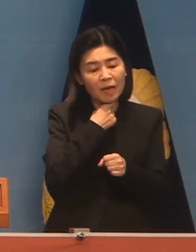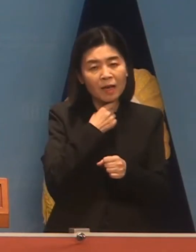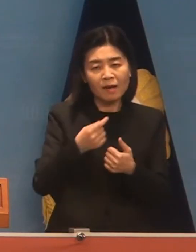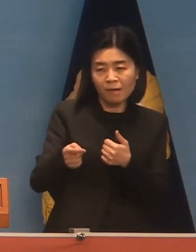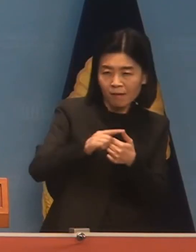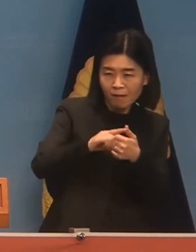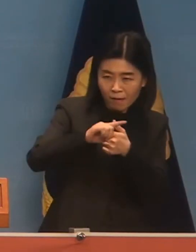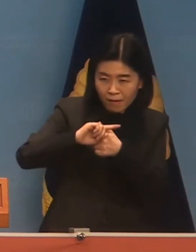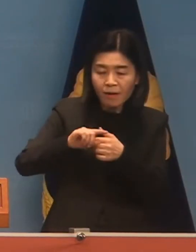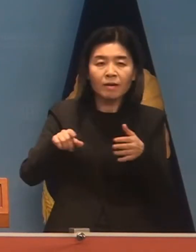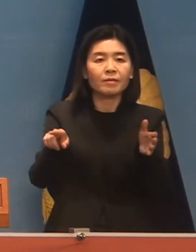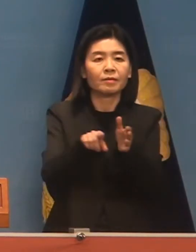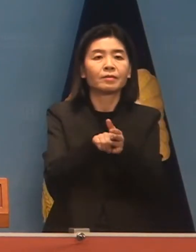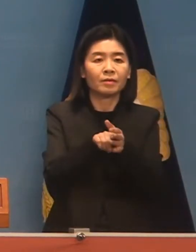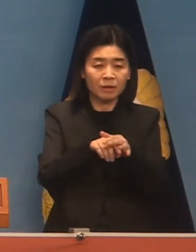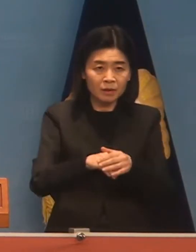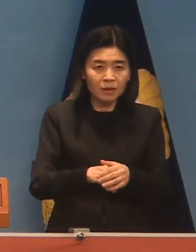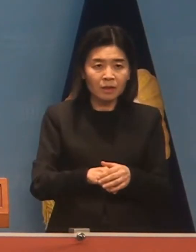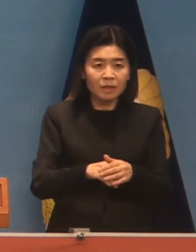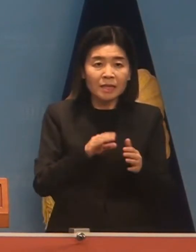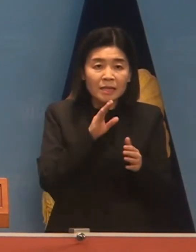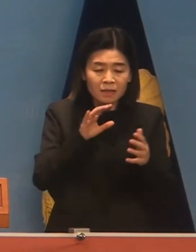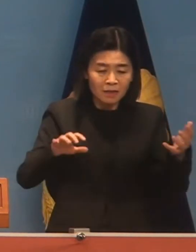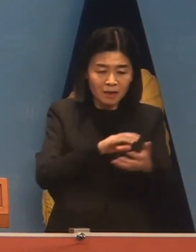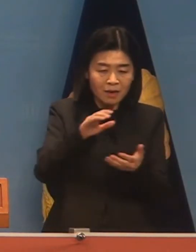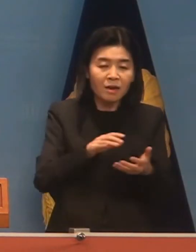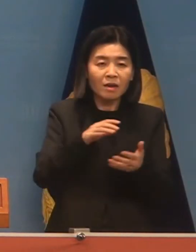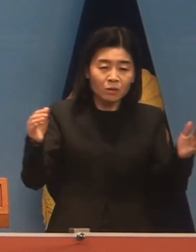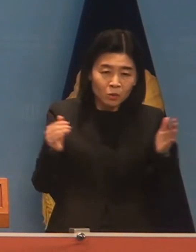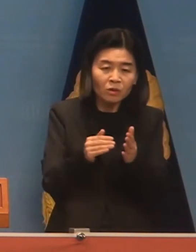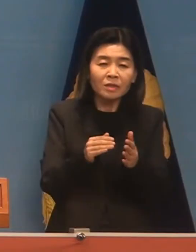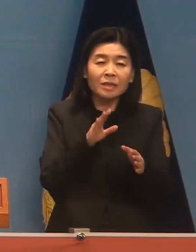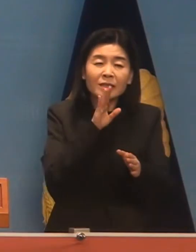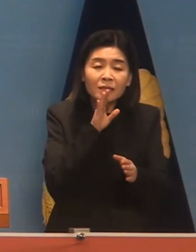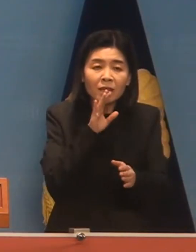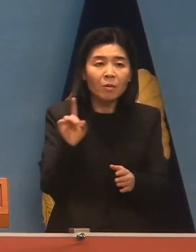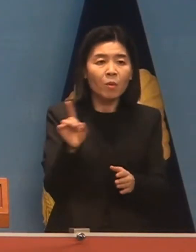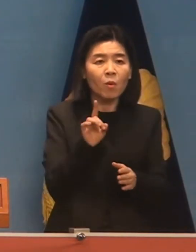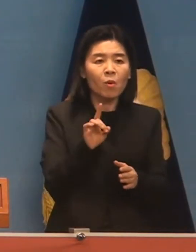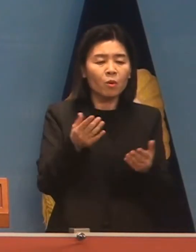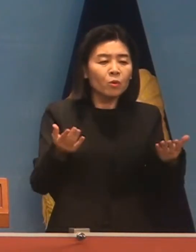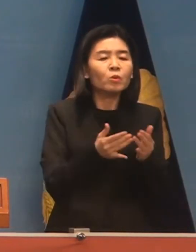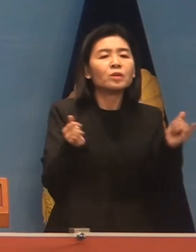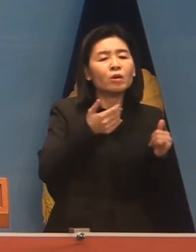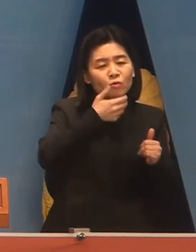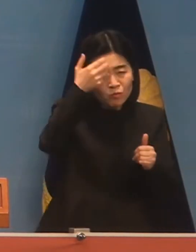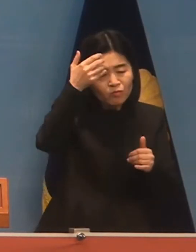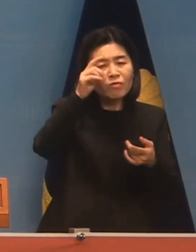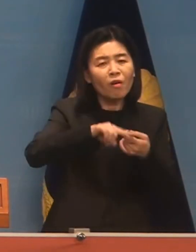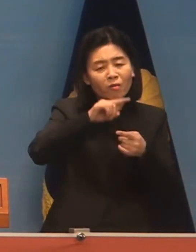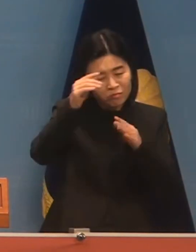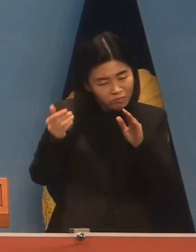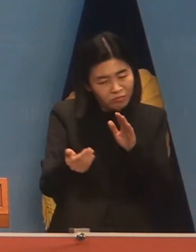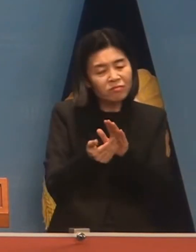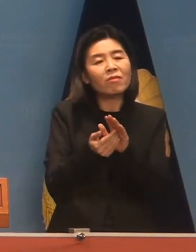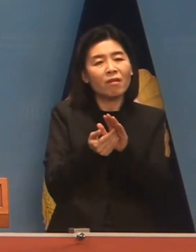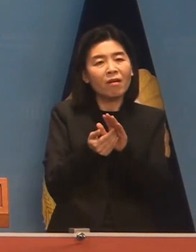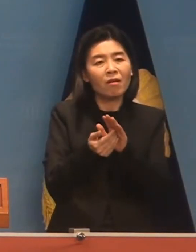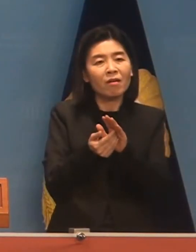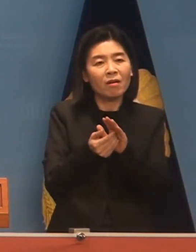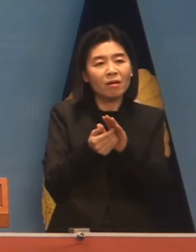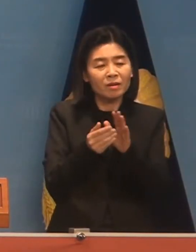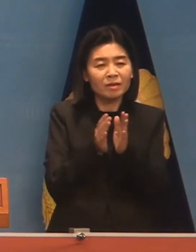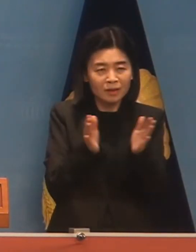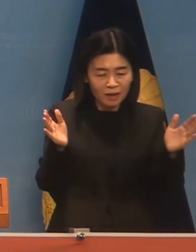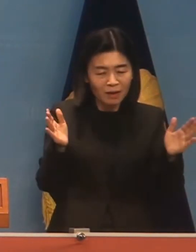믿습니다. 진정한 내란 종식은 이 노동자들의 꿈이, 소박한 꿈이 이루어지는 그것부터 시작해야